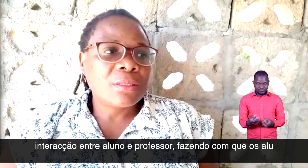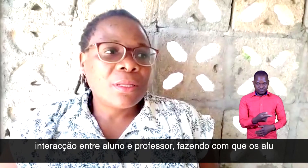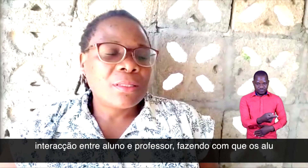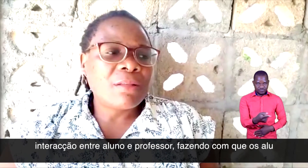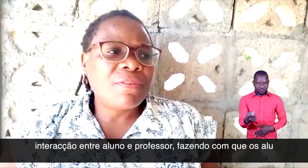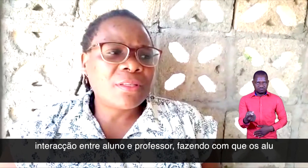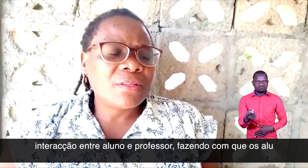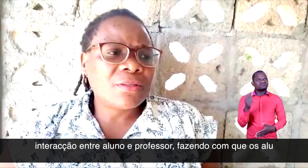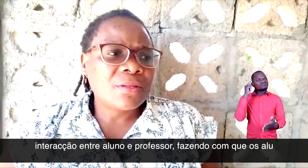talvez,